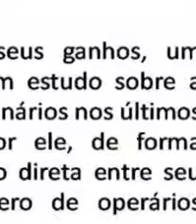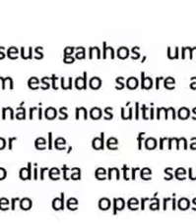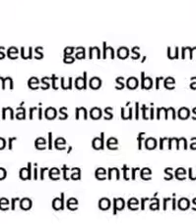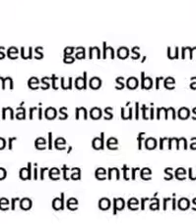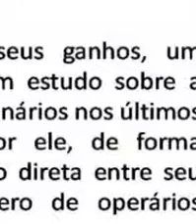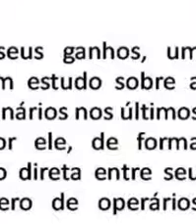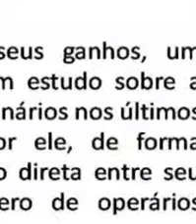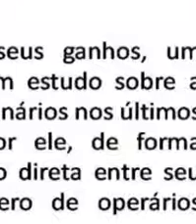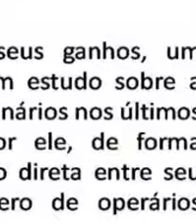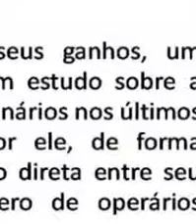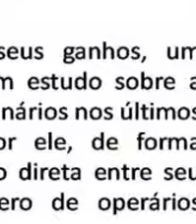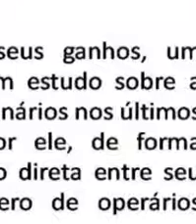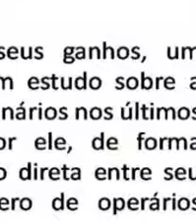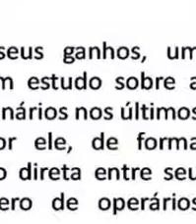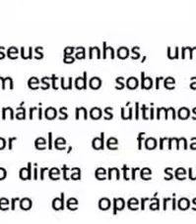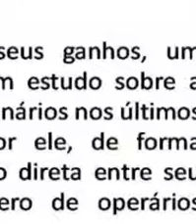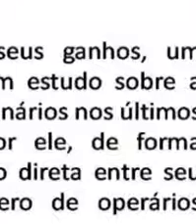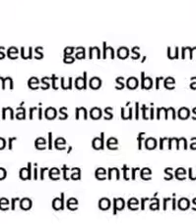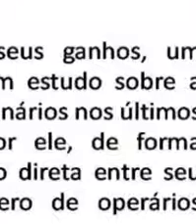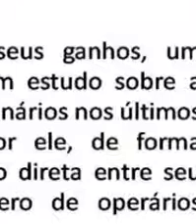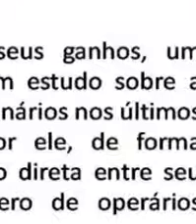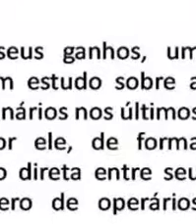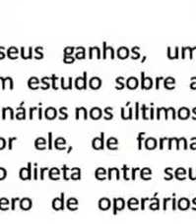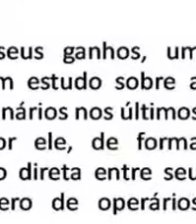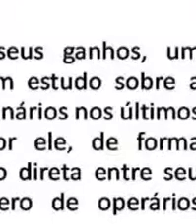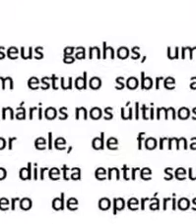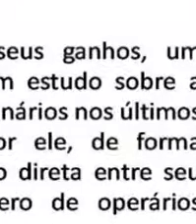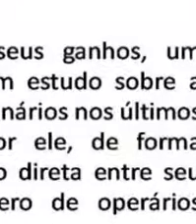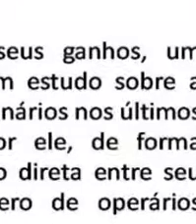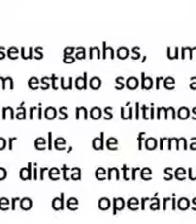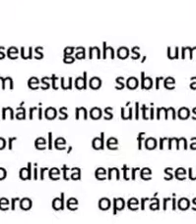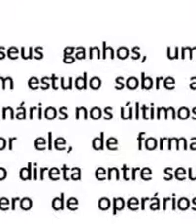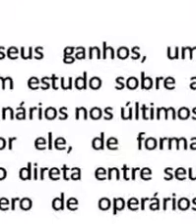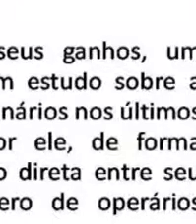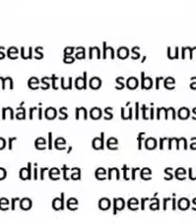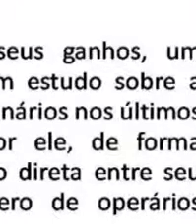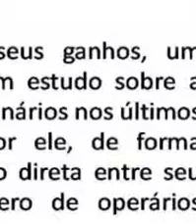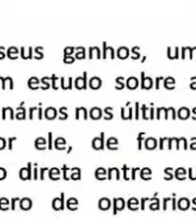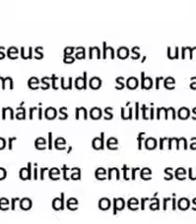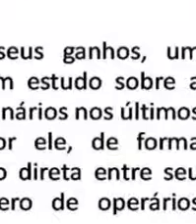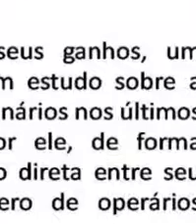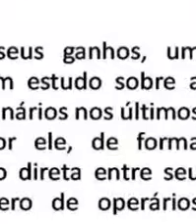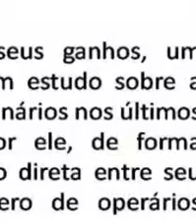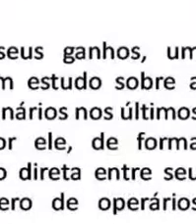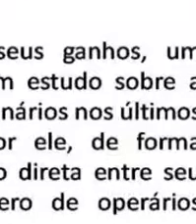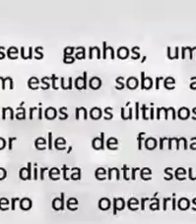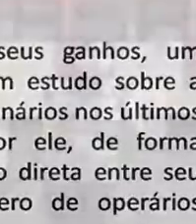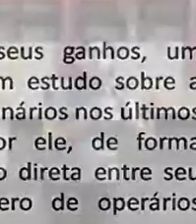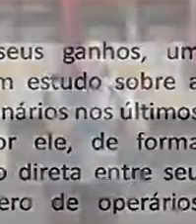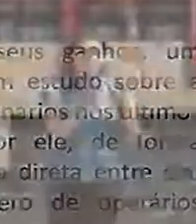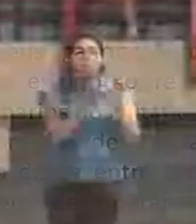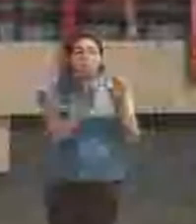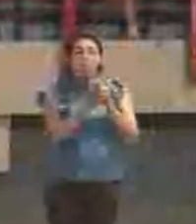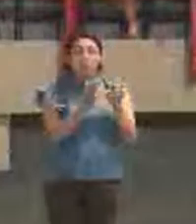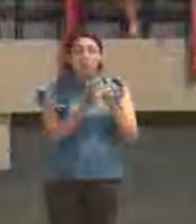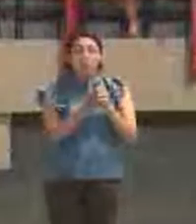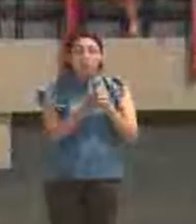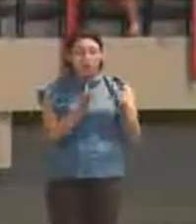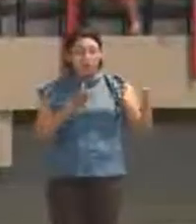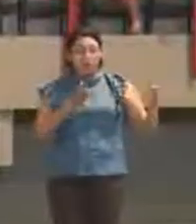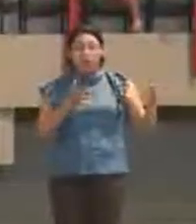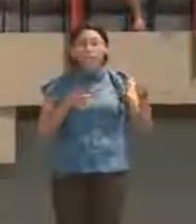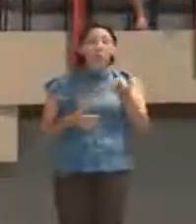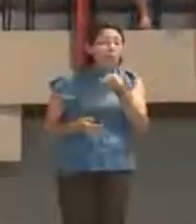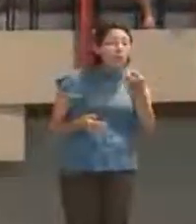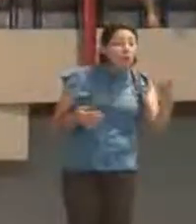seu lucro anual, que ele chama de L, e o número de operários envolvidos na produção, N. Ele está